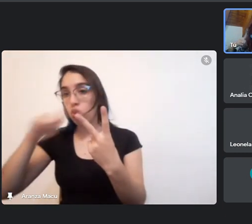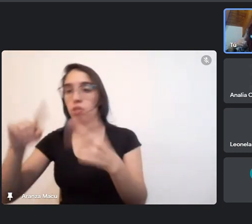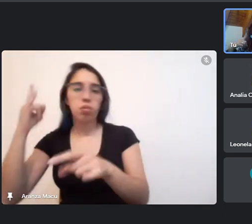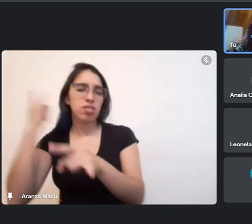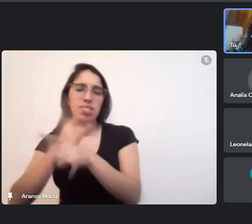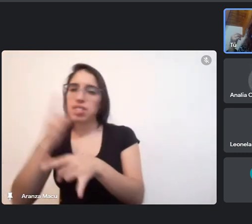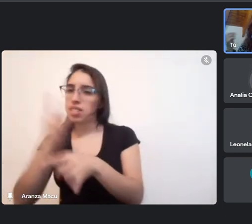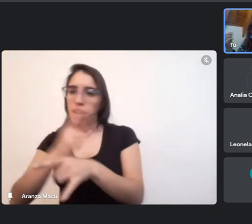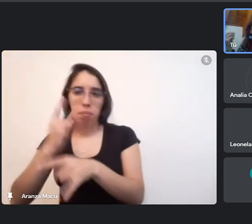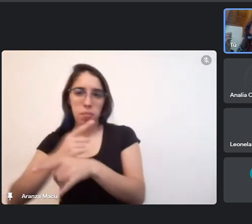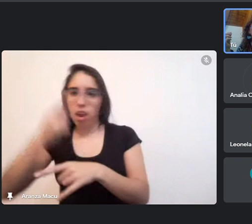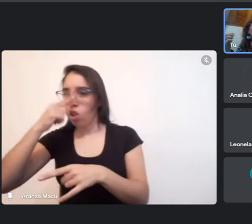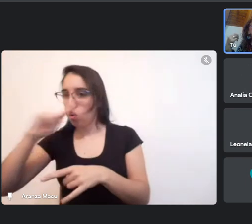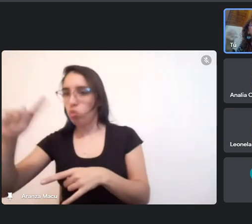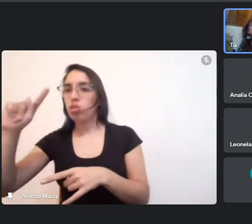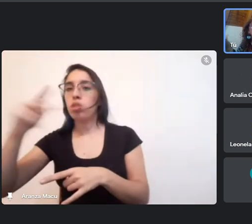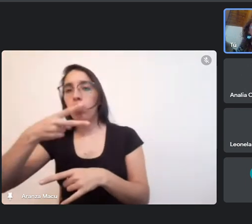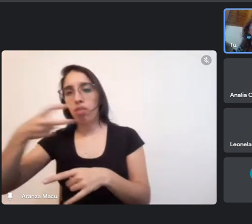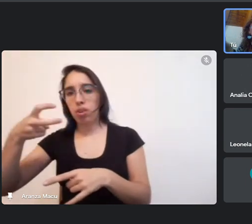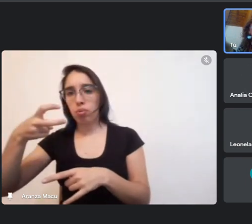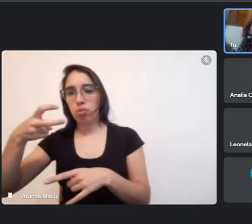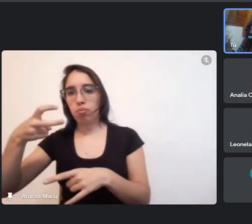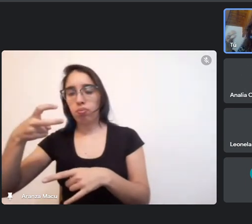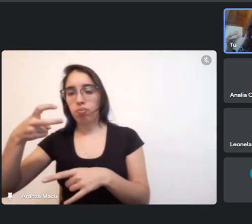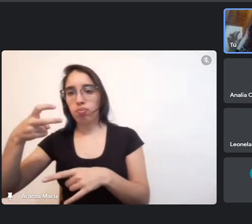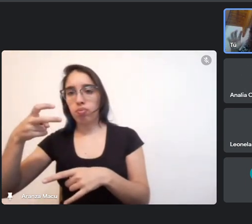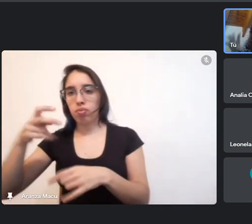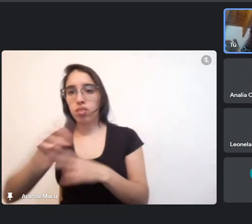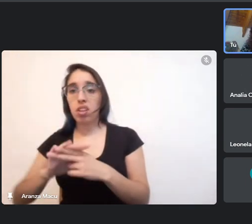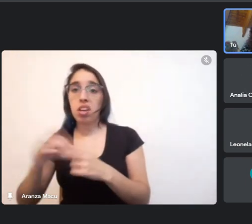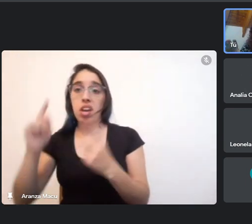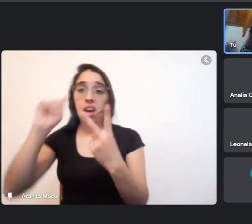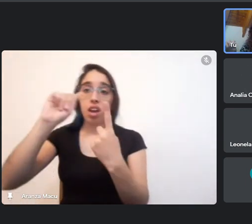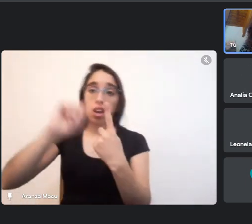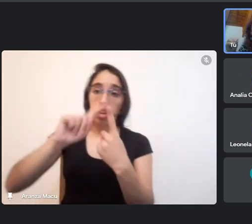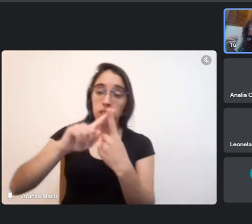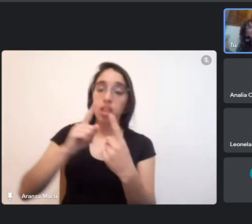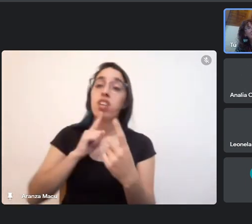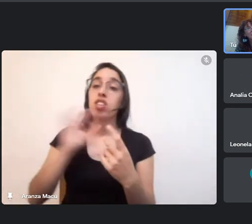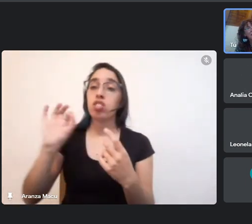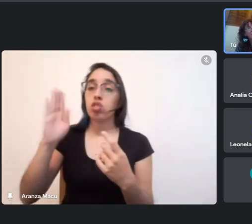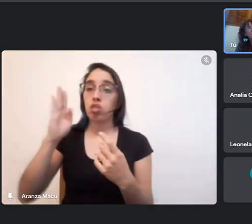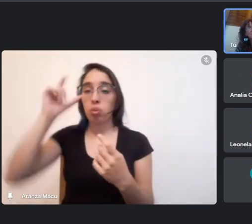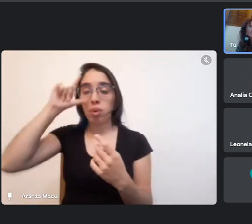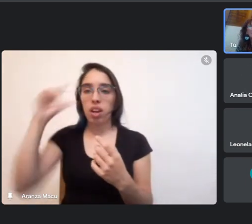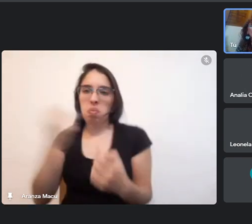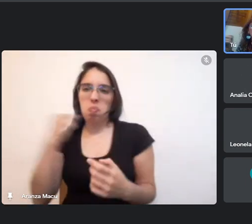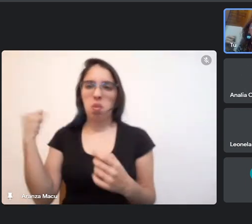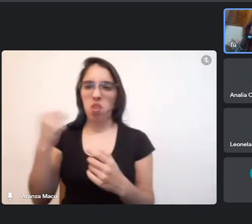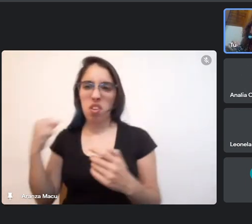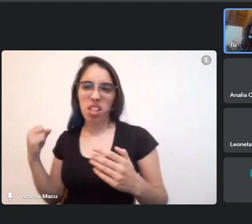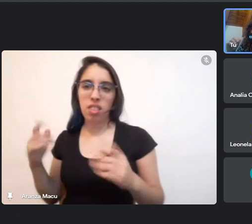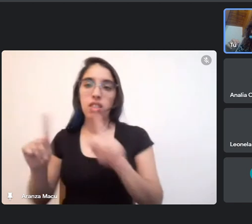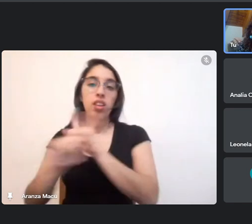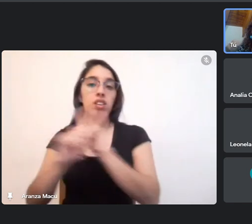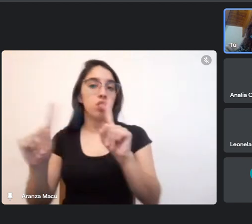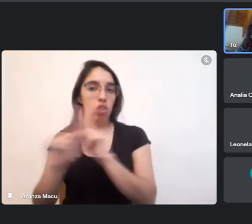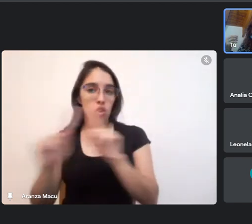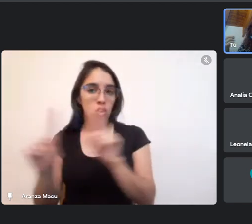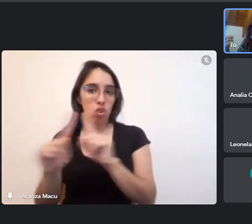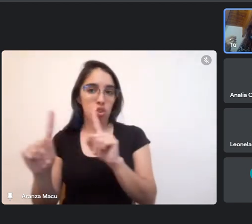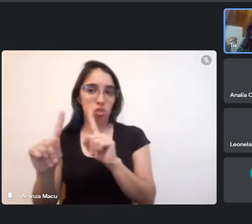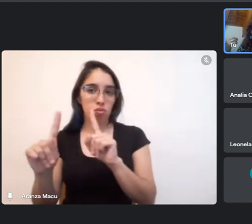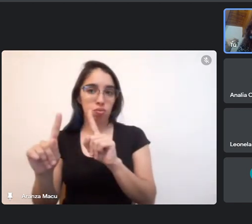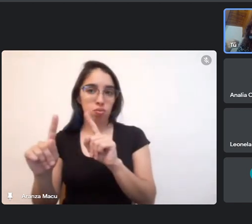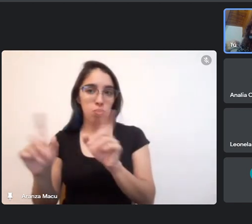acá el verbo to be no es el más importante. Si estuviera solo, sí sería el más importante. Pero si está adelante